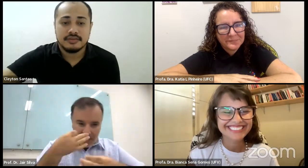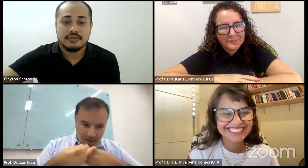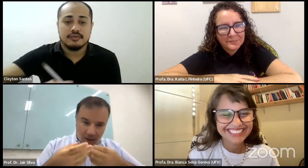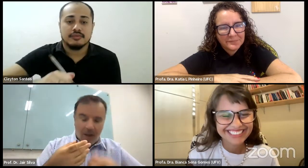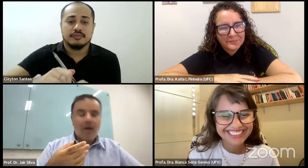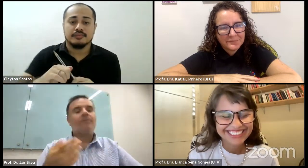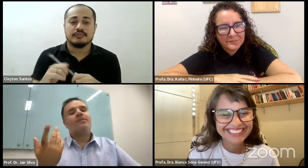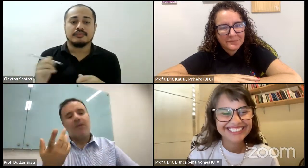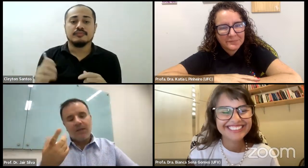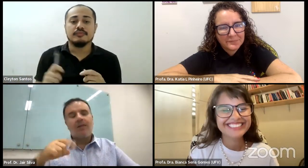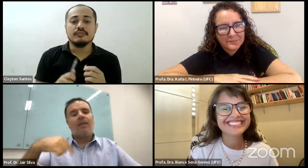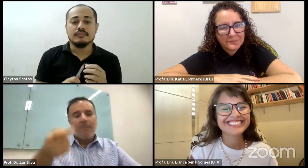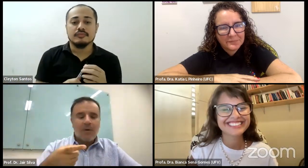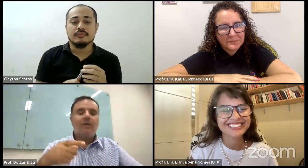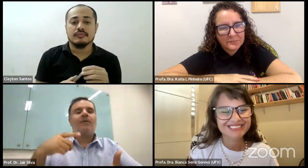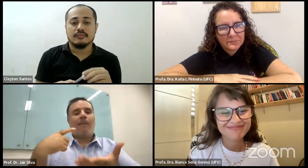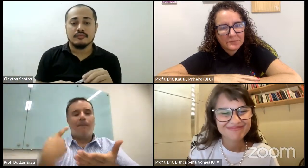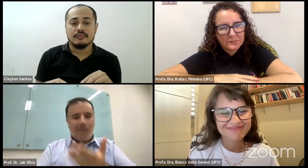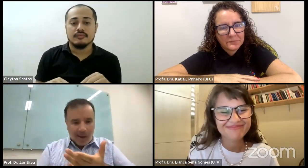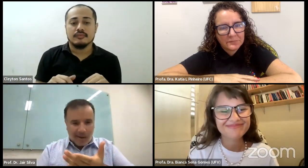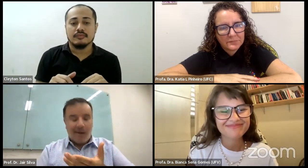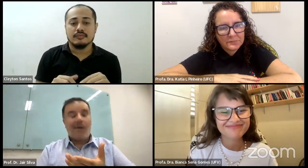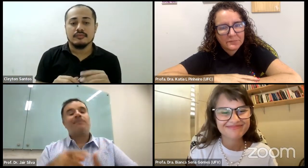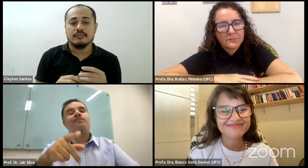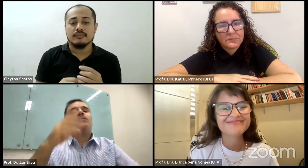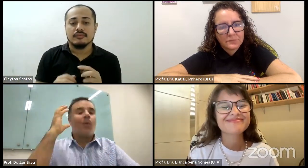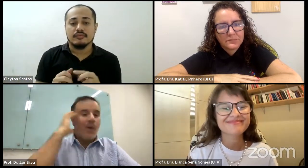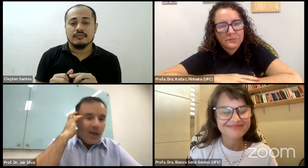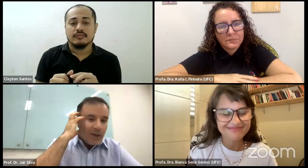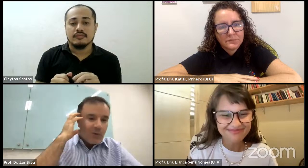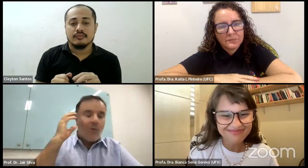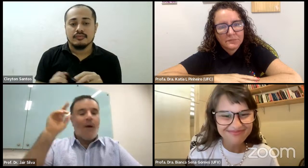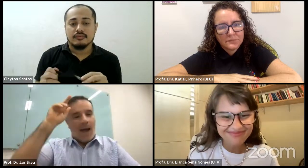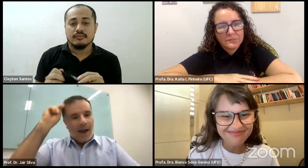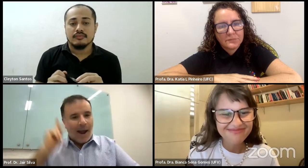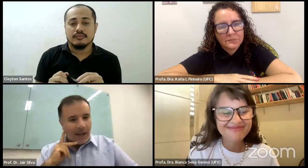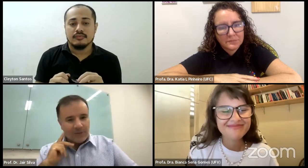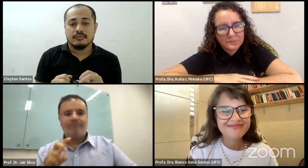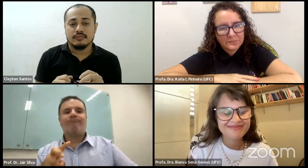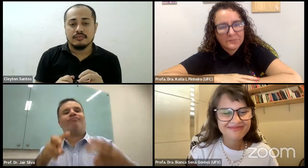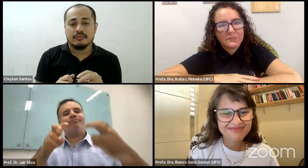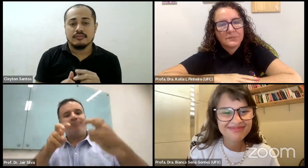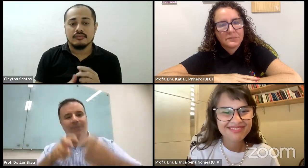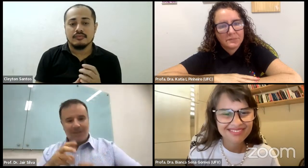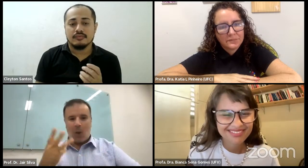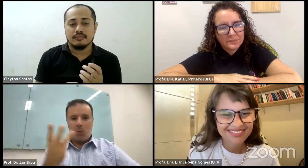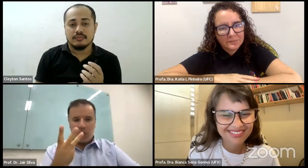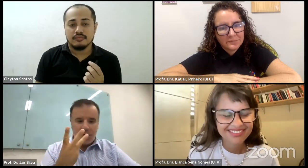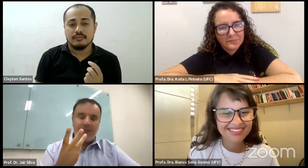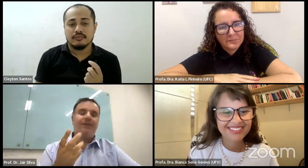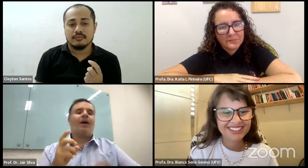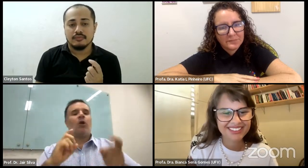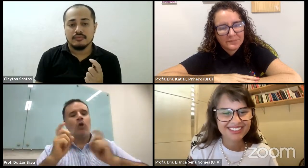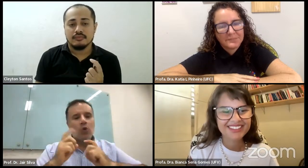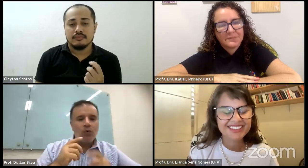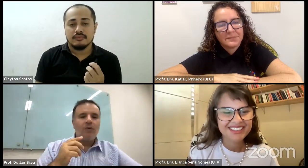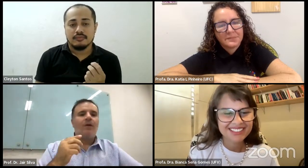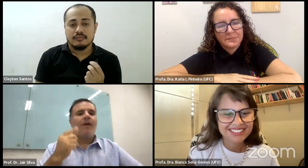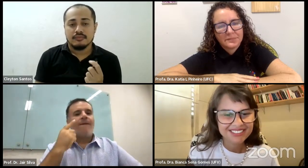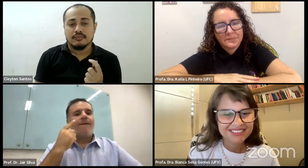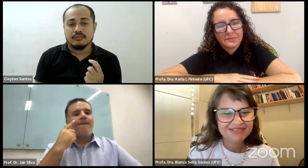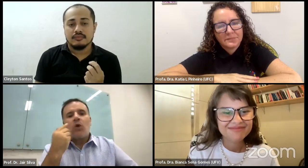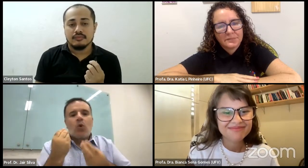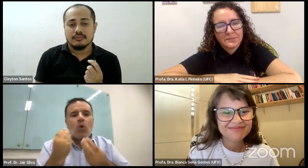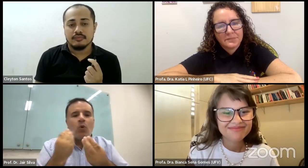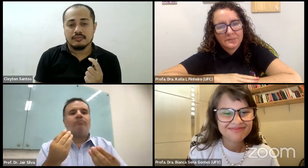Obrigada, professora Bianca, pelas suas considerações. De fato, nós vamos sentar com Cleiton e com Kátia